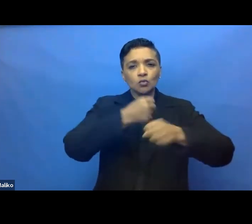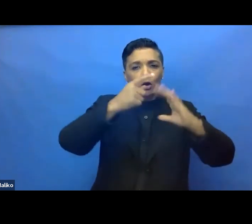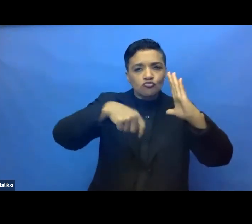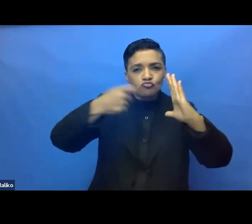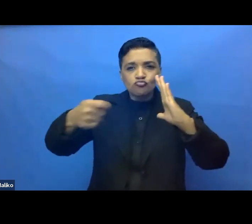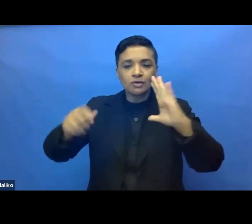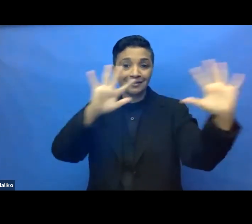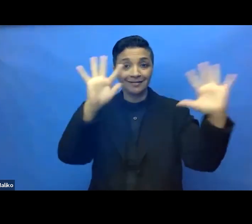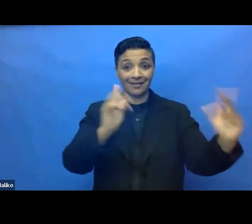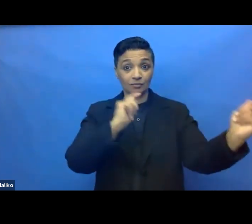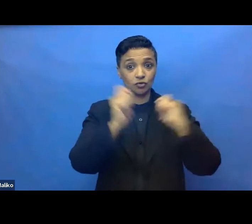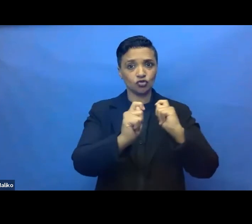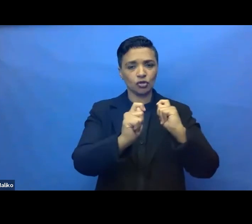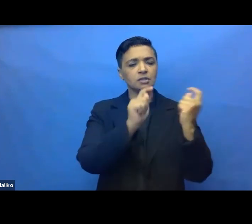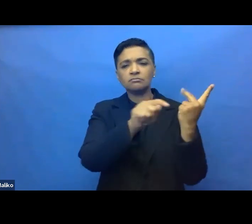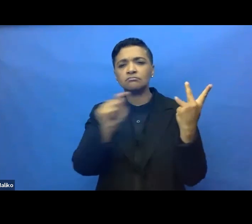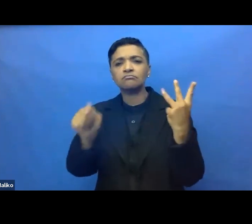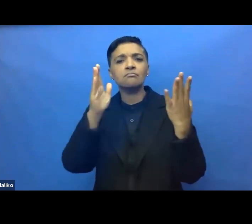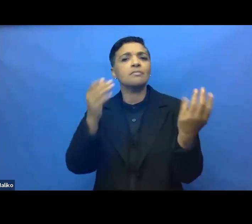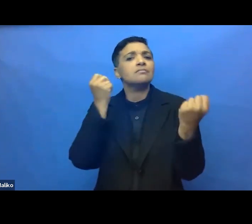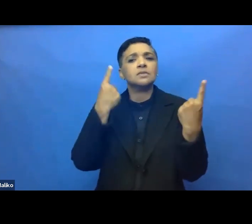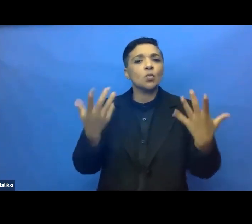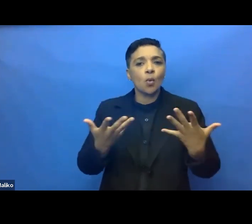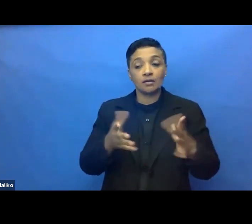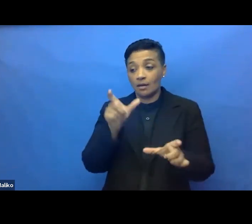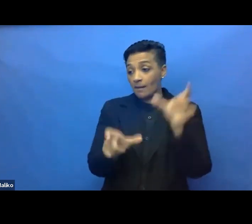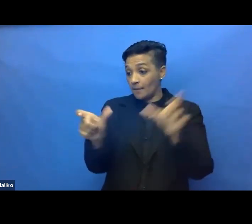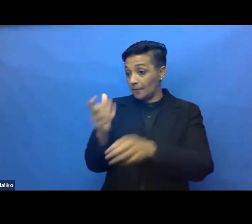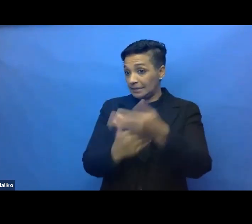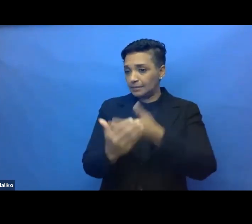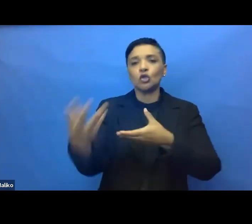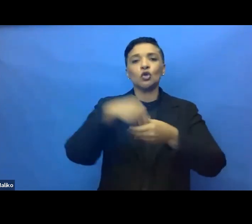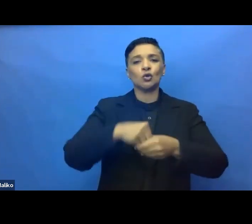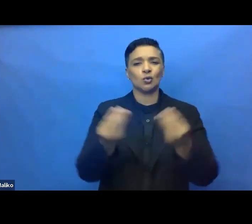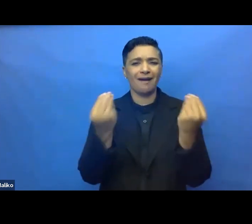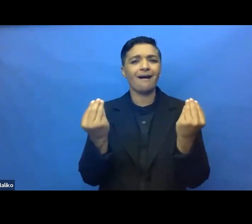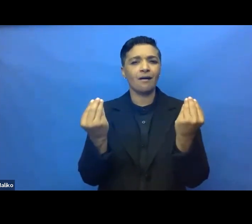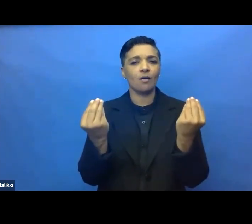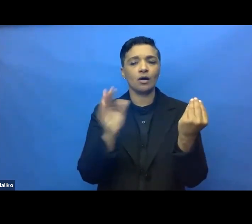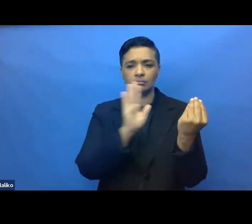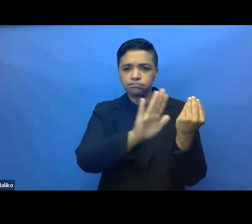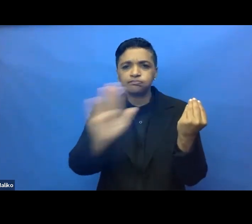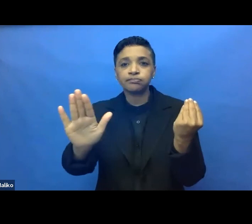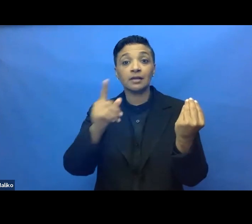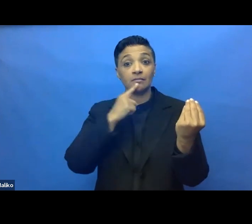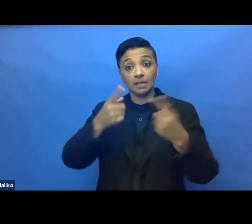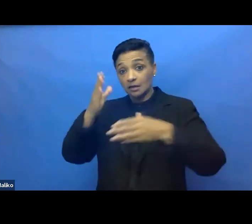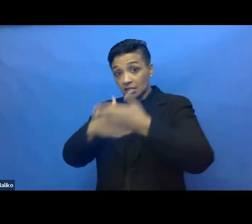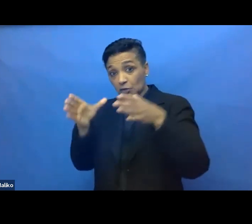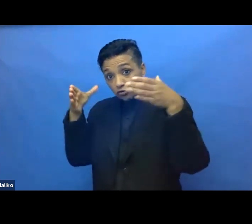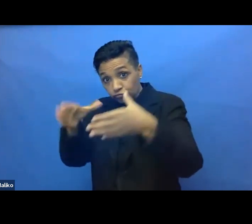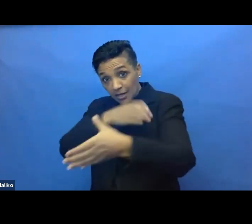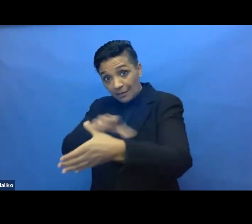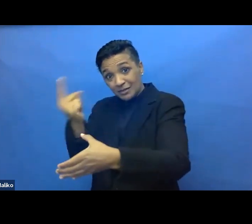toutes les personnes qui travaillent dans le domaine du changement climatique doivent savoir comment inclure les